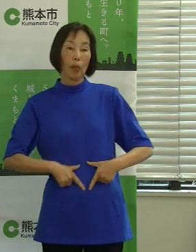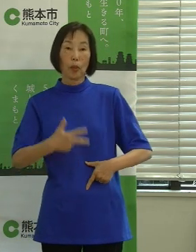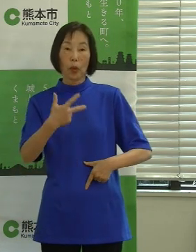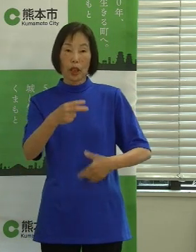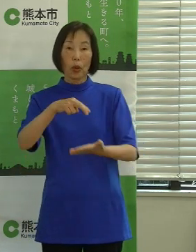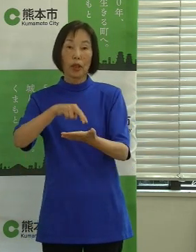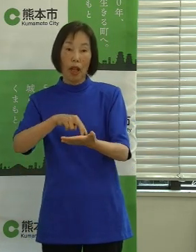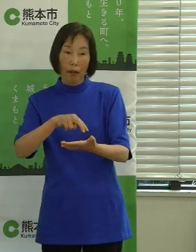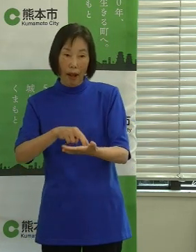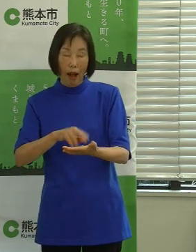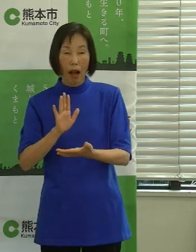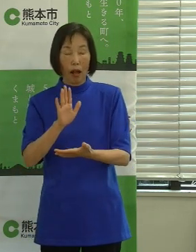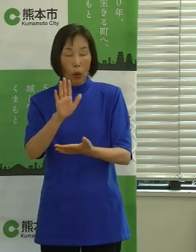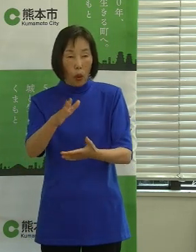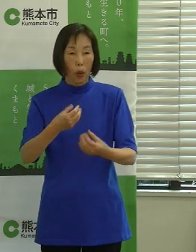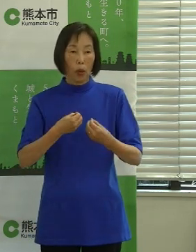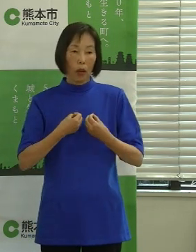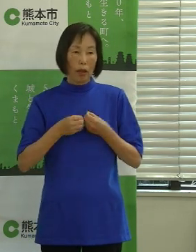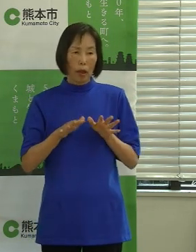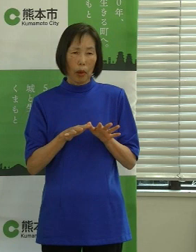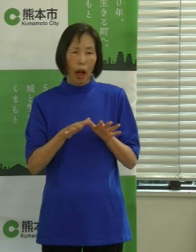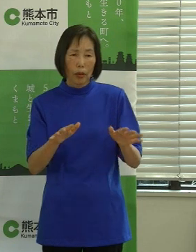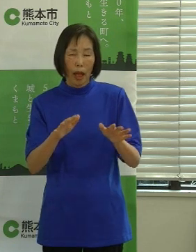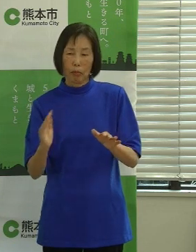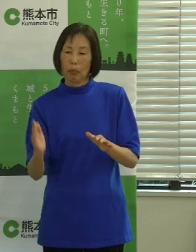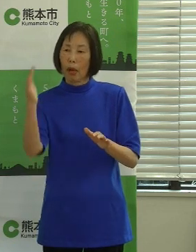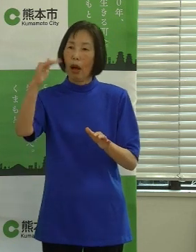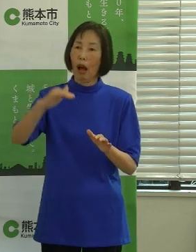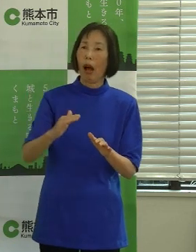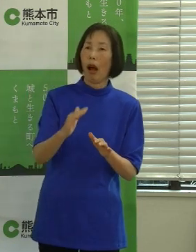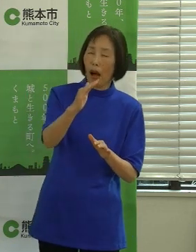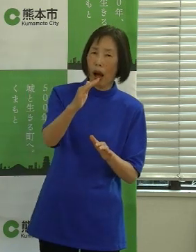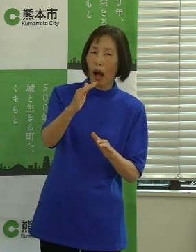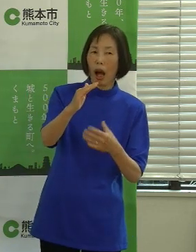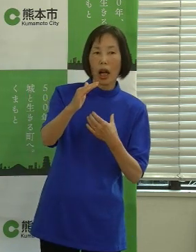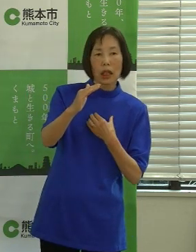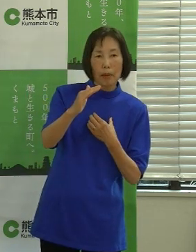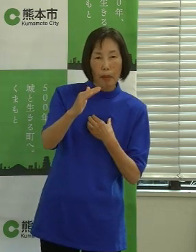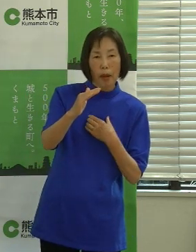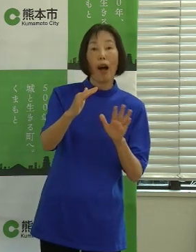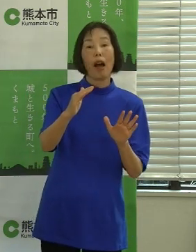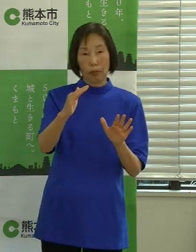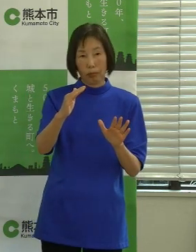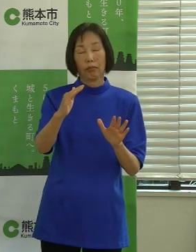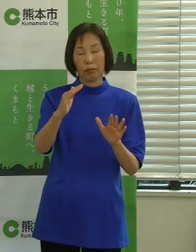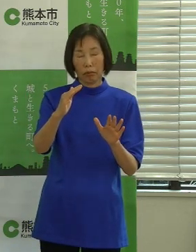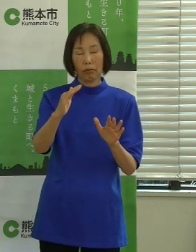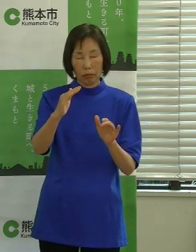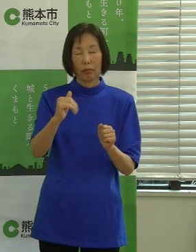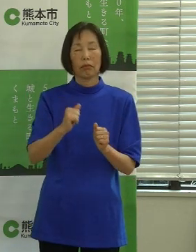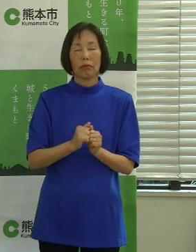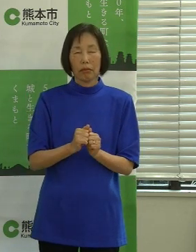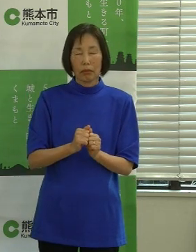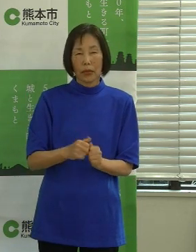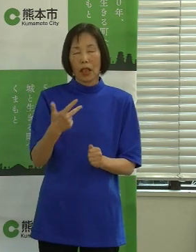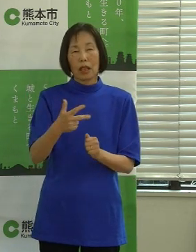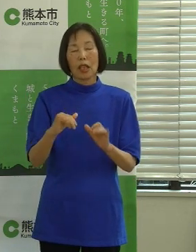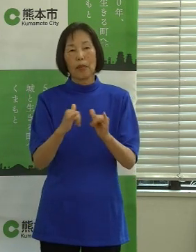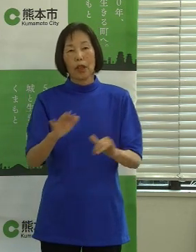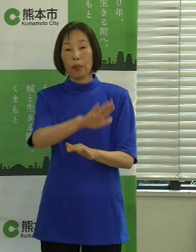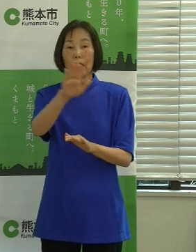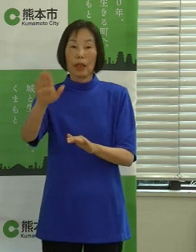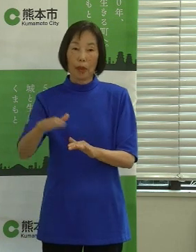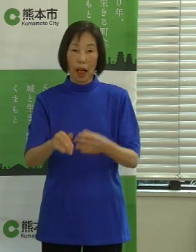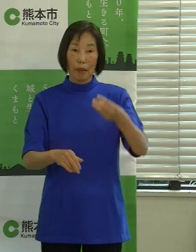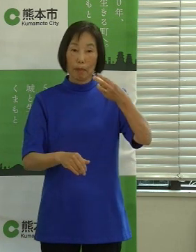ましても今後感染拡大の第2波も懸念をされておりますことから市民の皆様には3つ